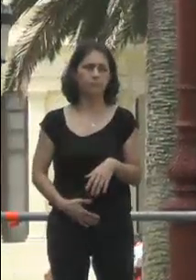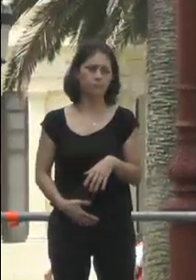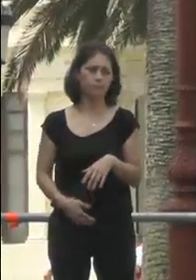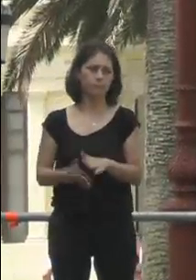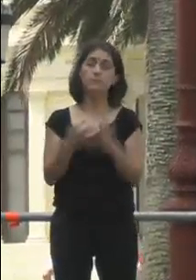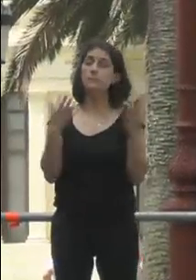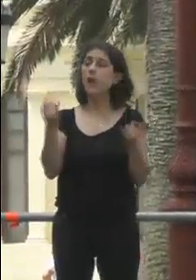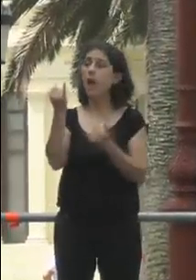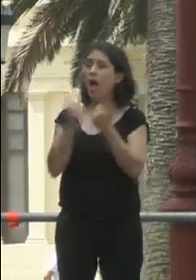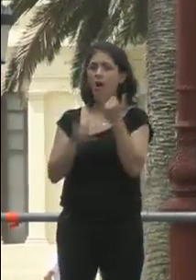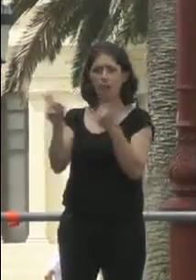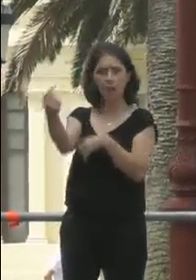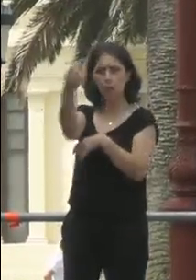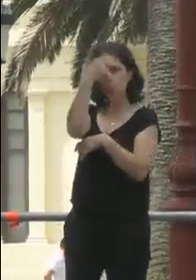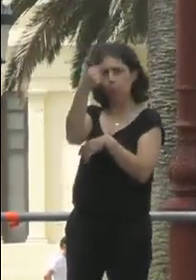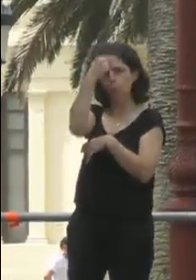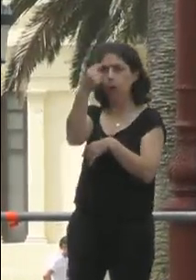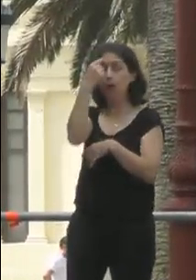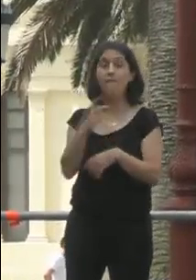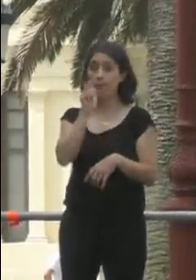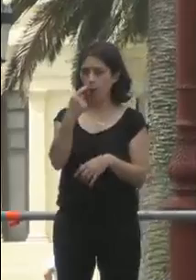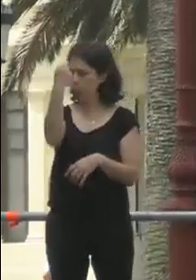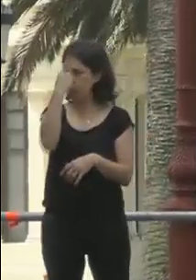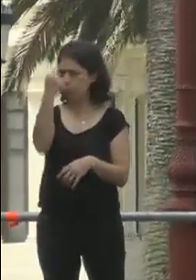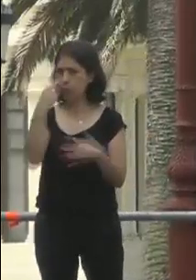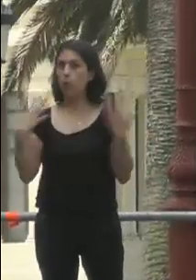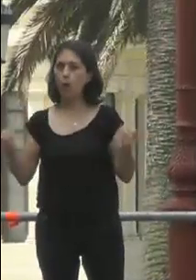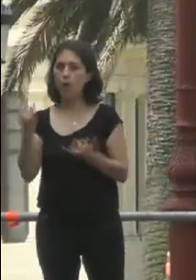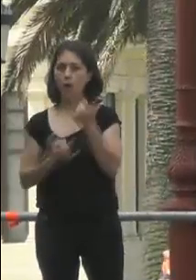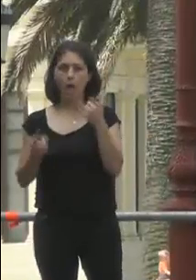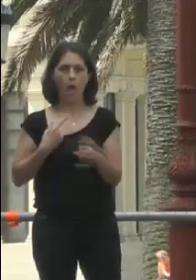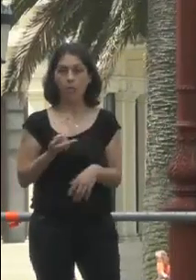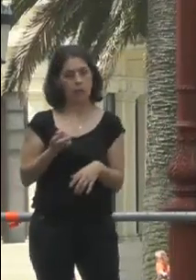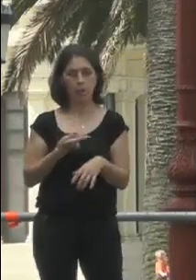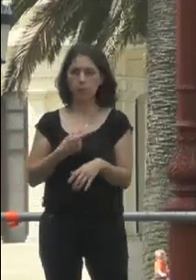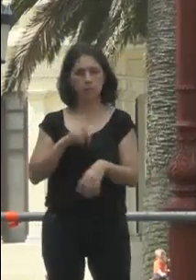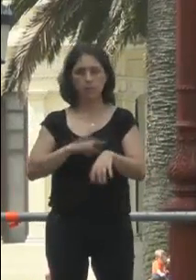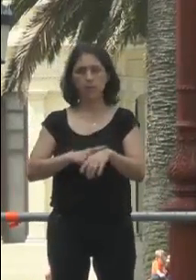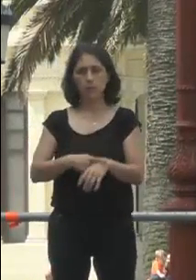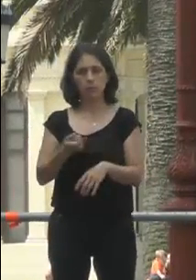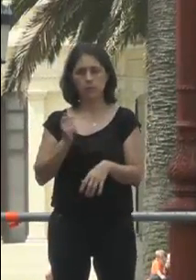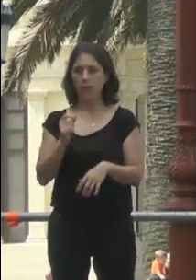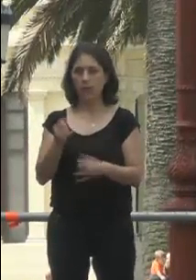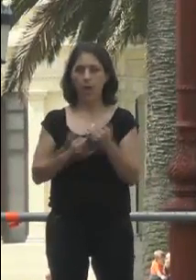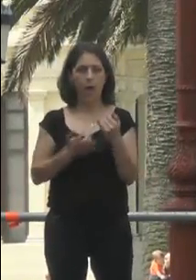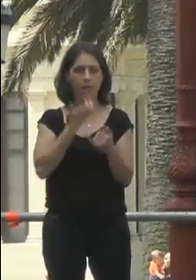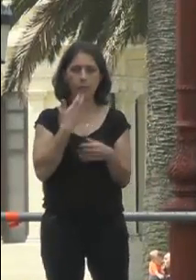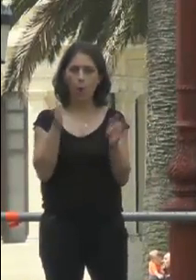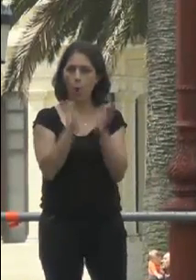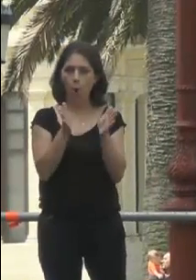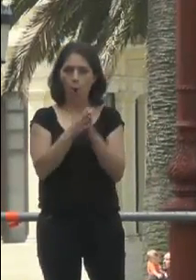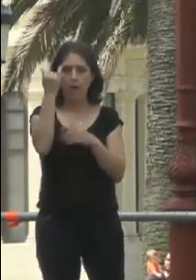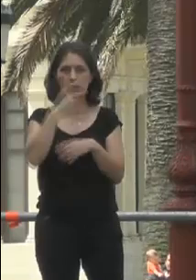A súa única obsesión a día de hoxe do señor Feijóo é estar nomeando a todas horas de maneira obsesiva aos compañeros